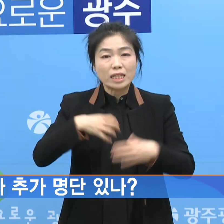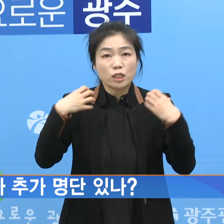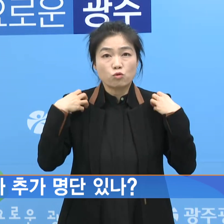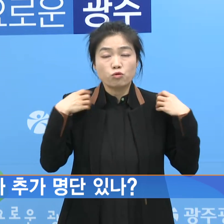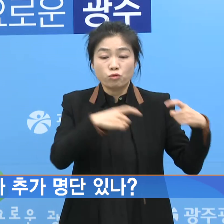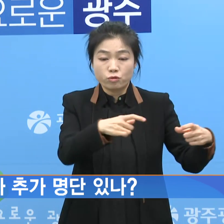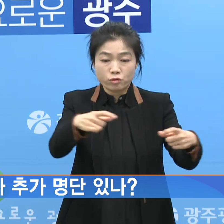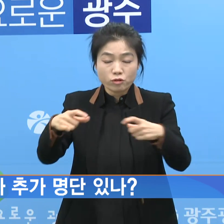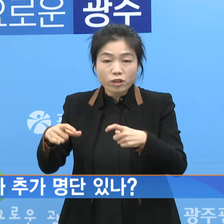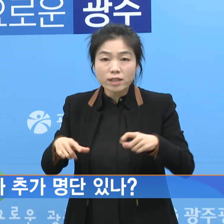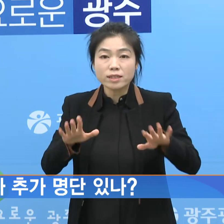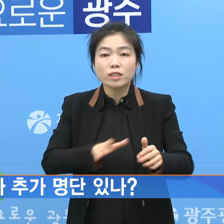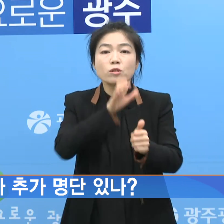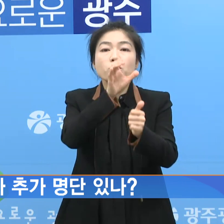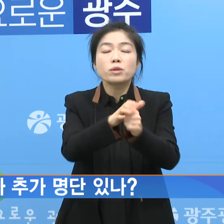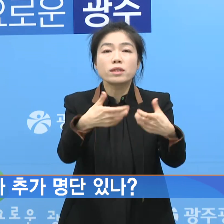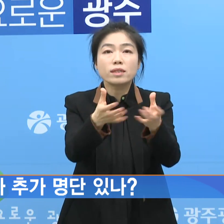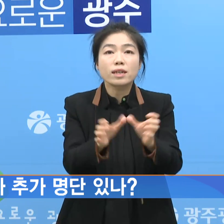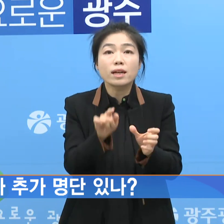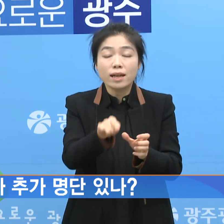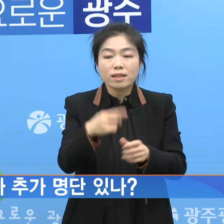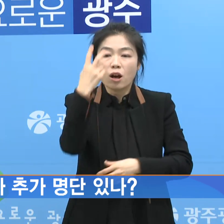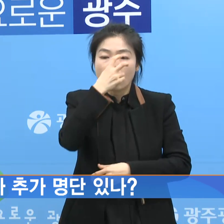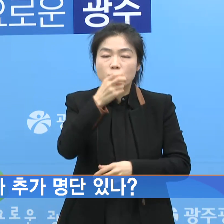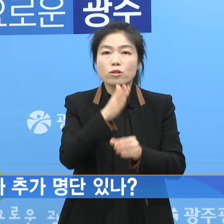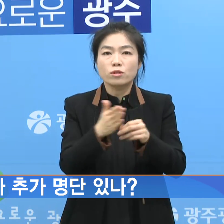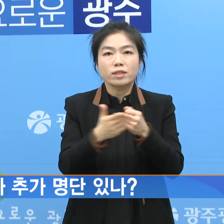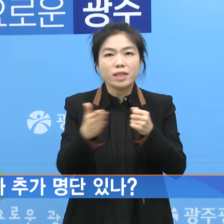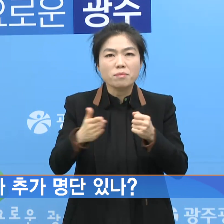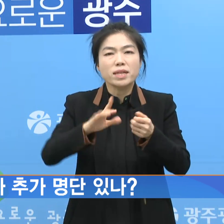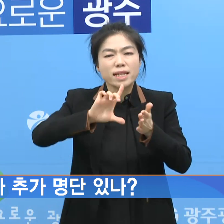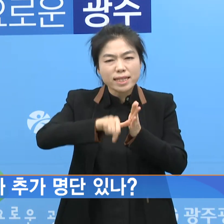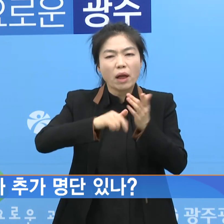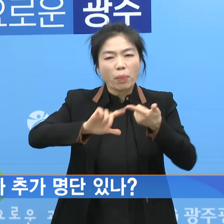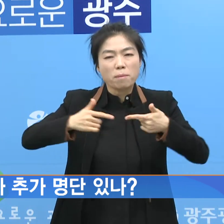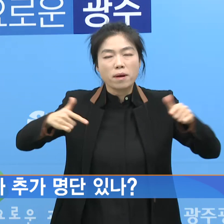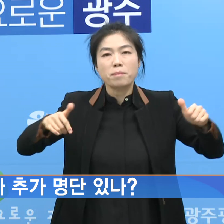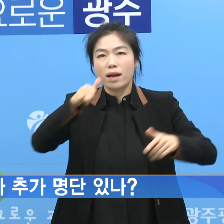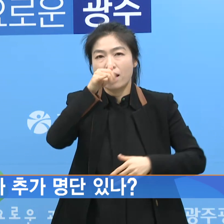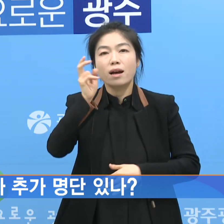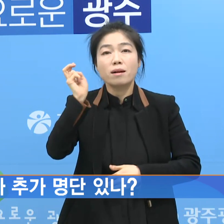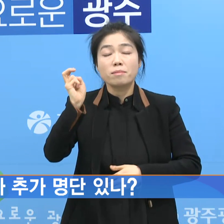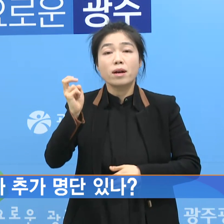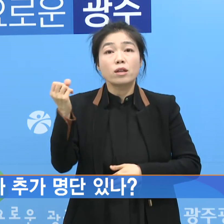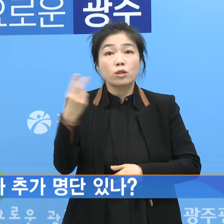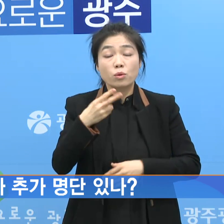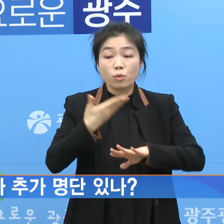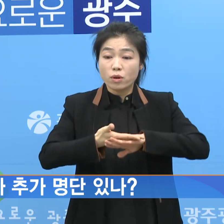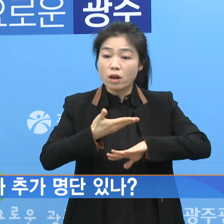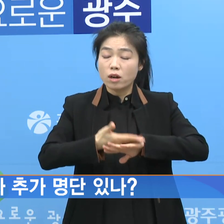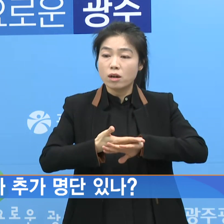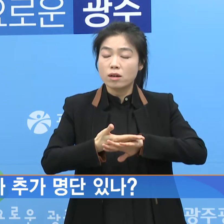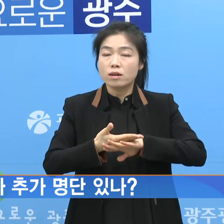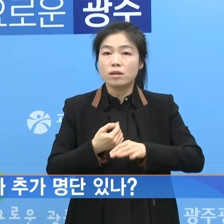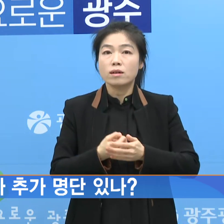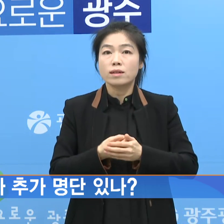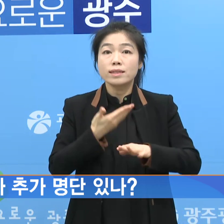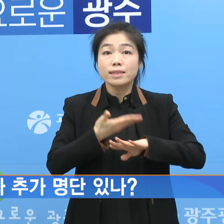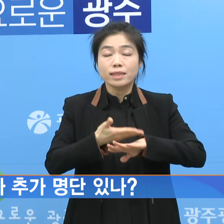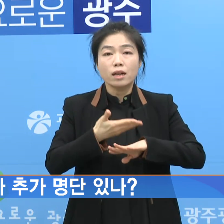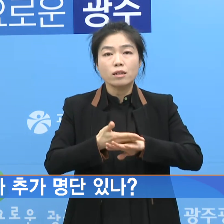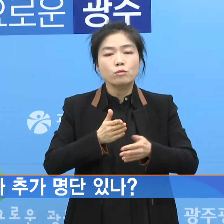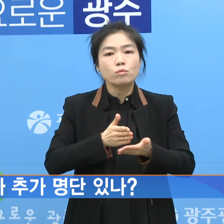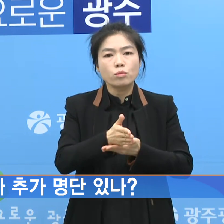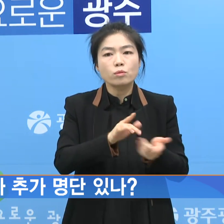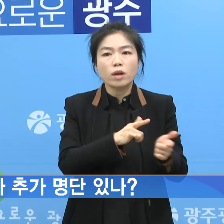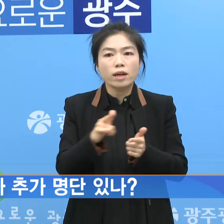현재 그 위탁 기관이나 이런 데서 검사를 하기 때문에 시차가 조금 있는 것 같습니다. 그리고 이제 다른 부분도